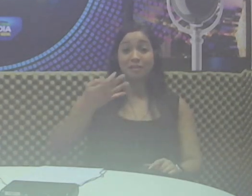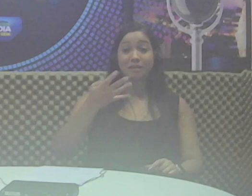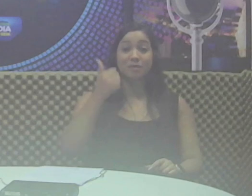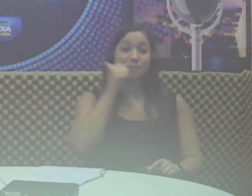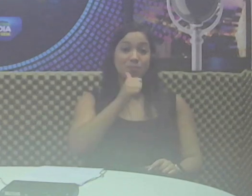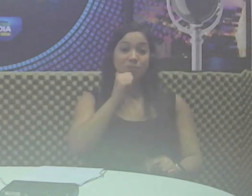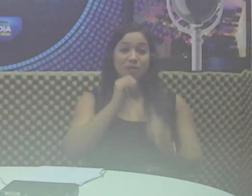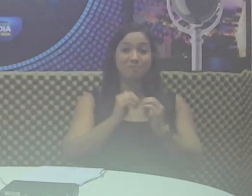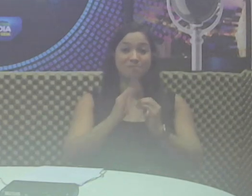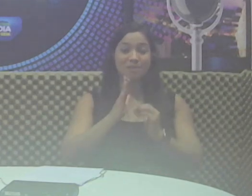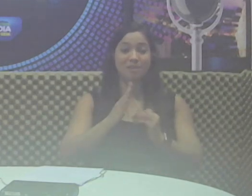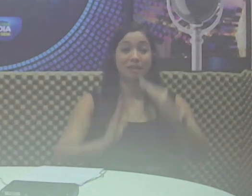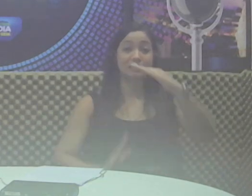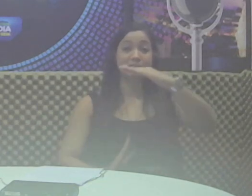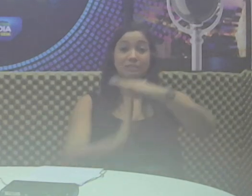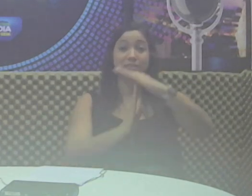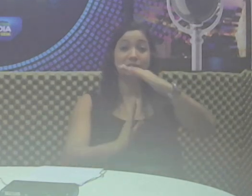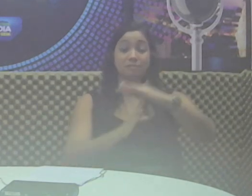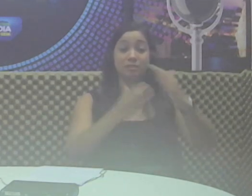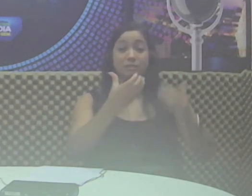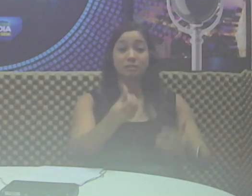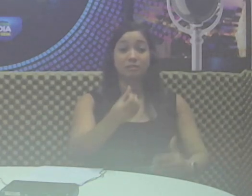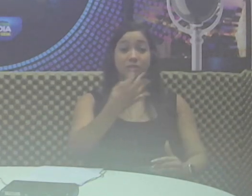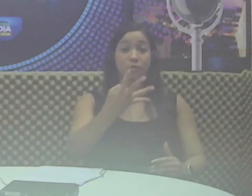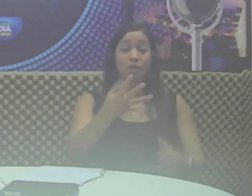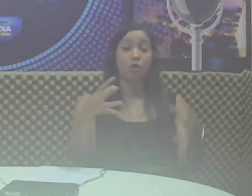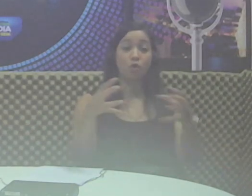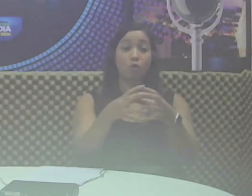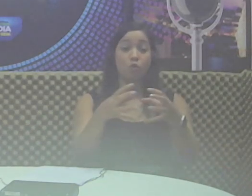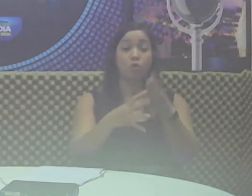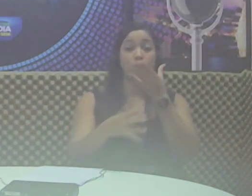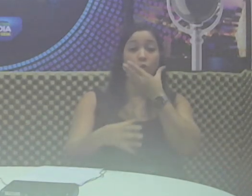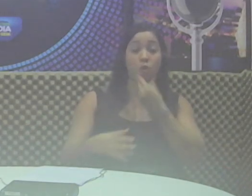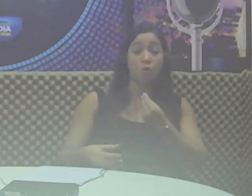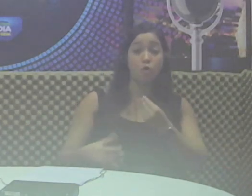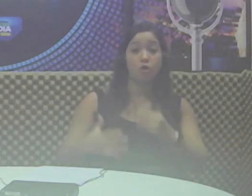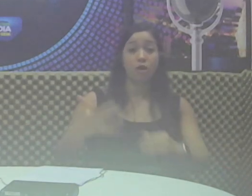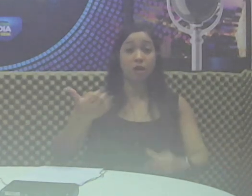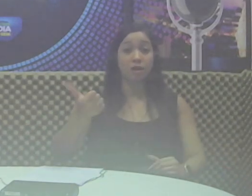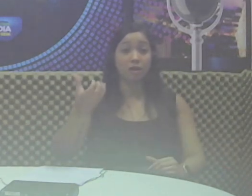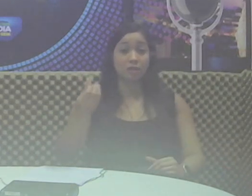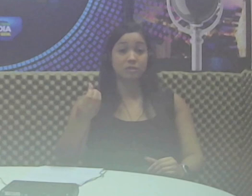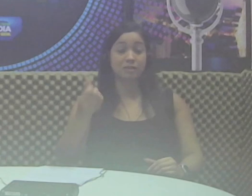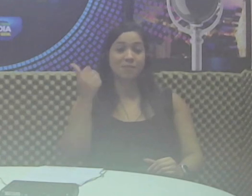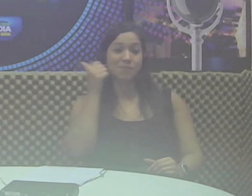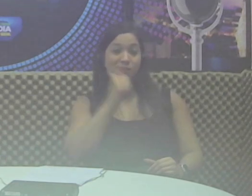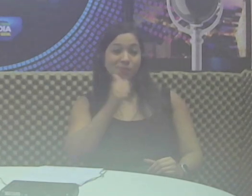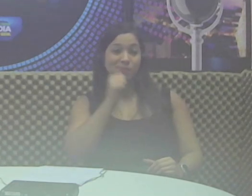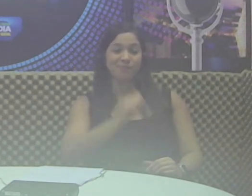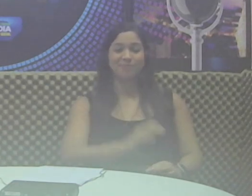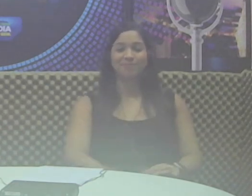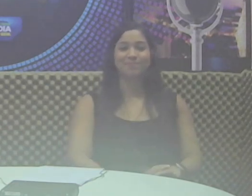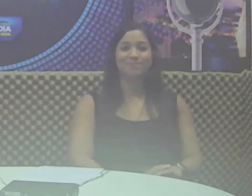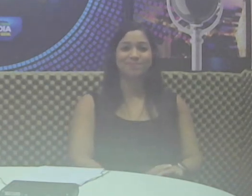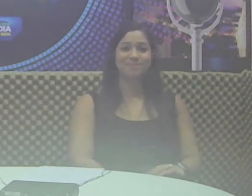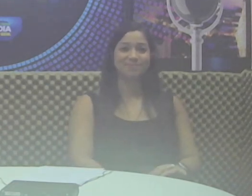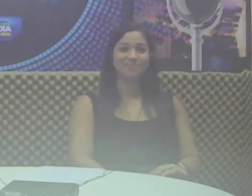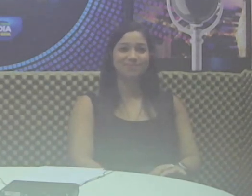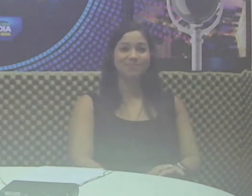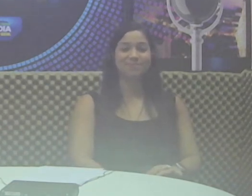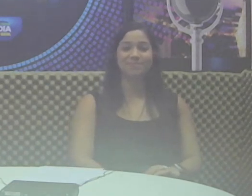feminino, com um limite de 64 equipes no masculino e 16 no feminino.